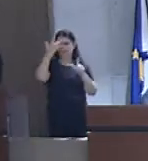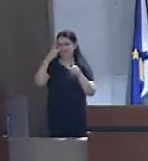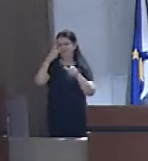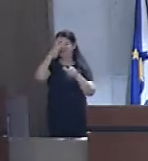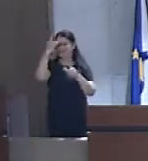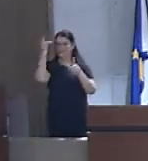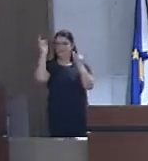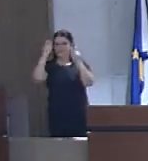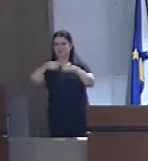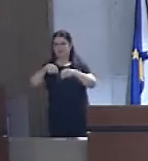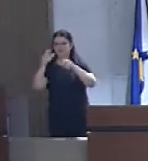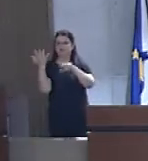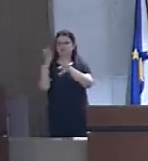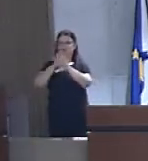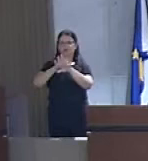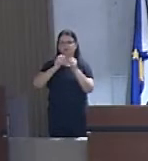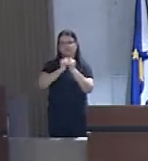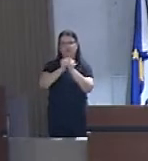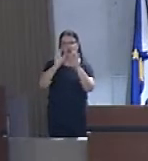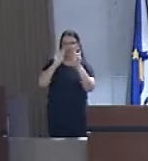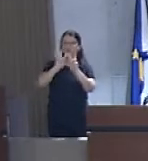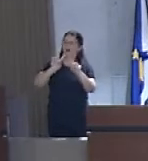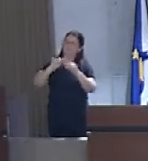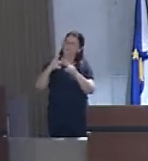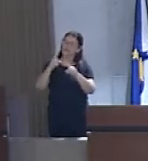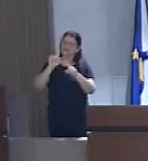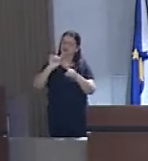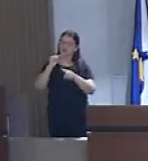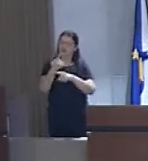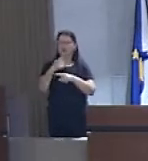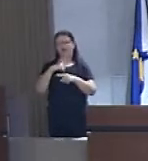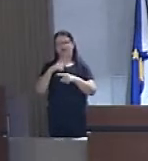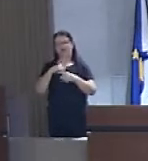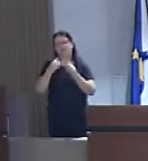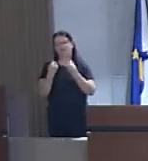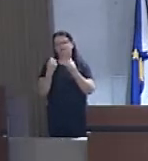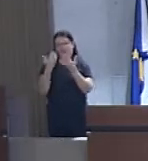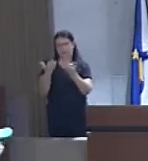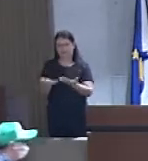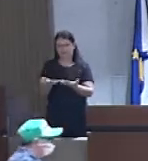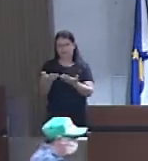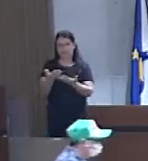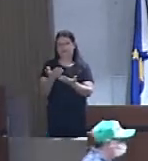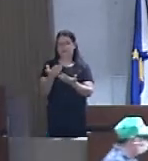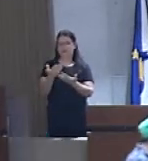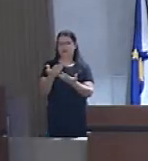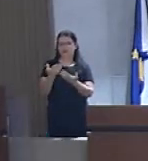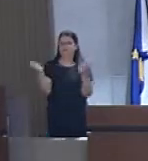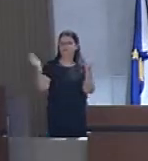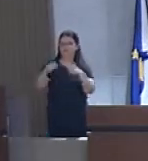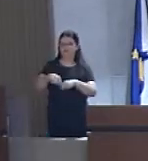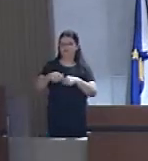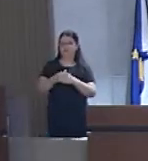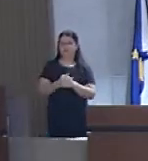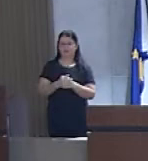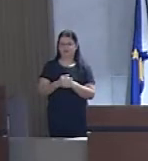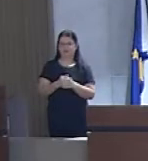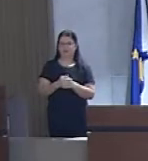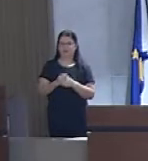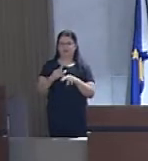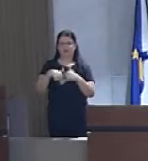está mais no final acompanhar, mas é o que nós temos aqui para oferecer de possibilidades. Então,